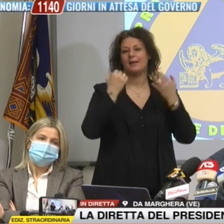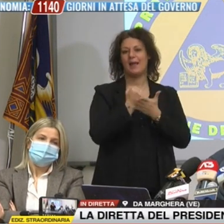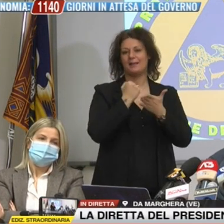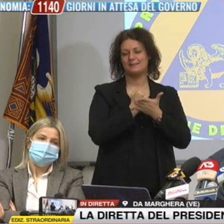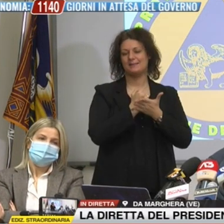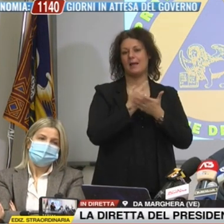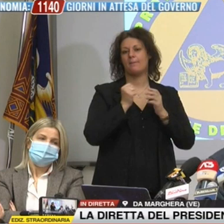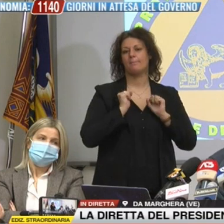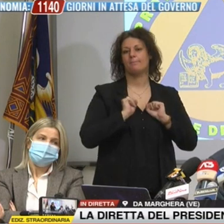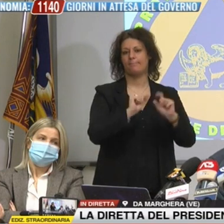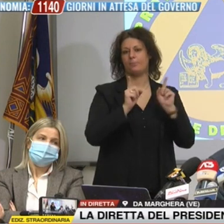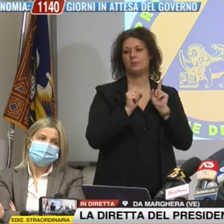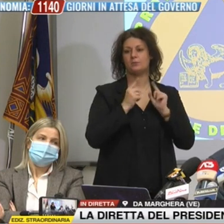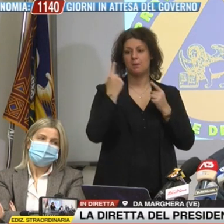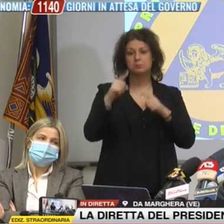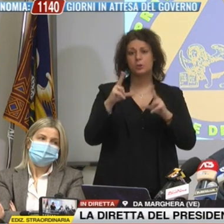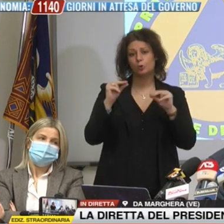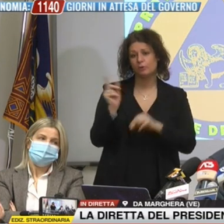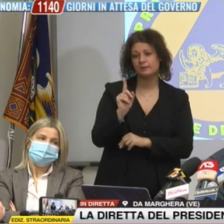una novità, è sempre stato così.